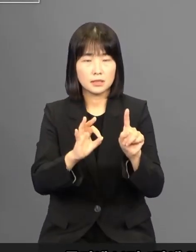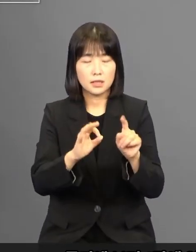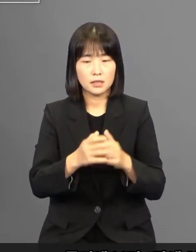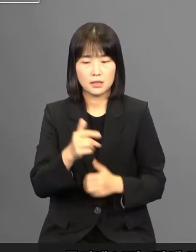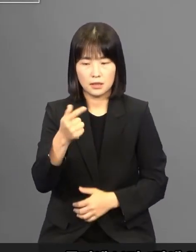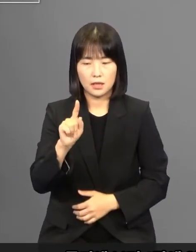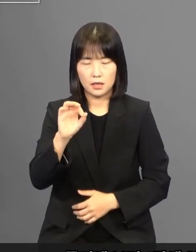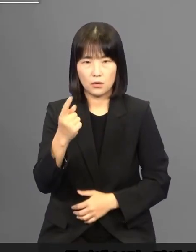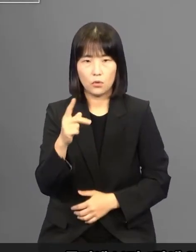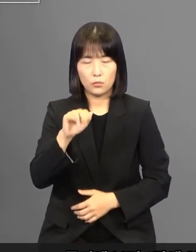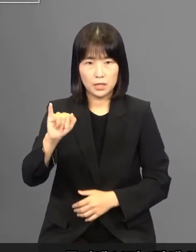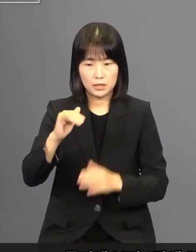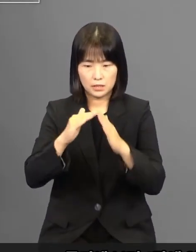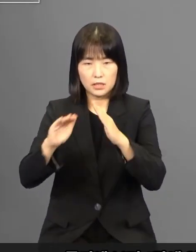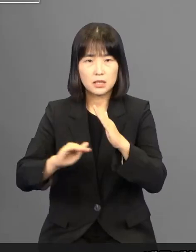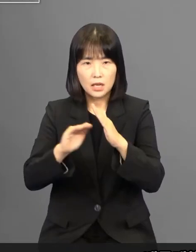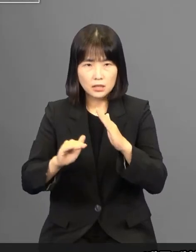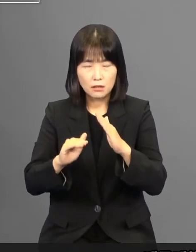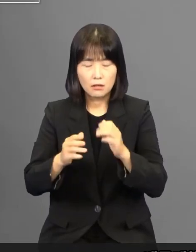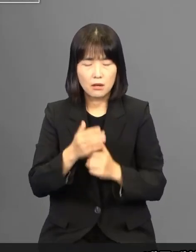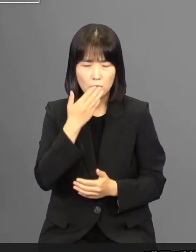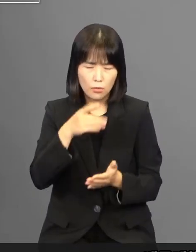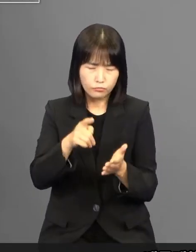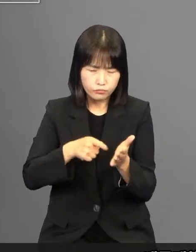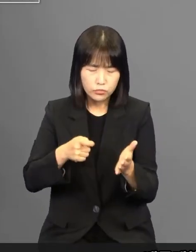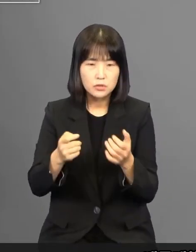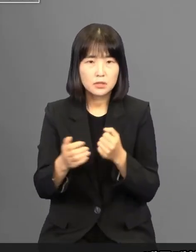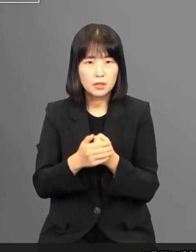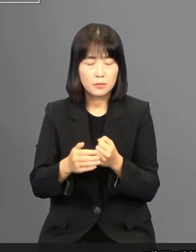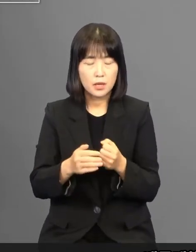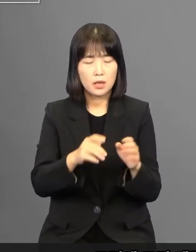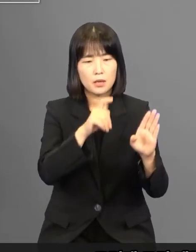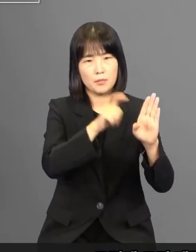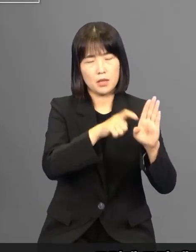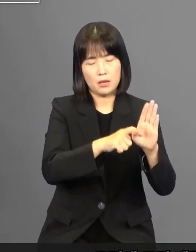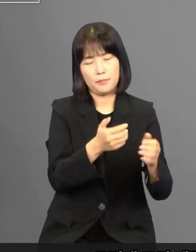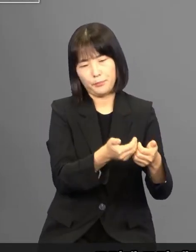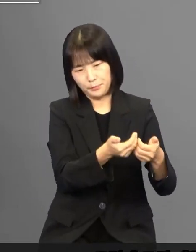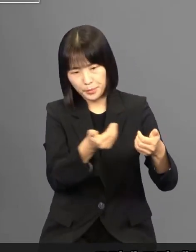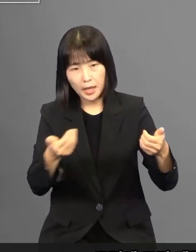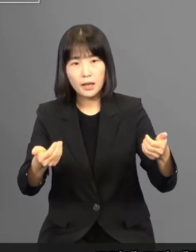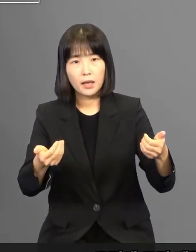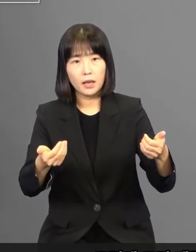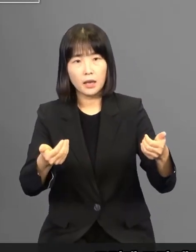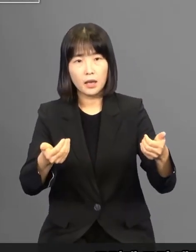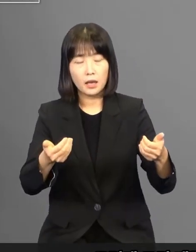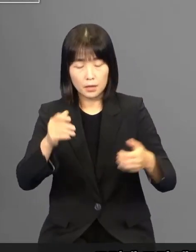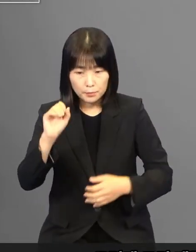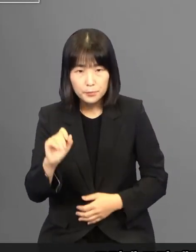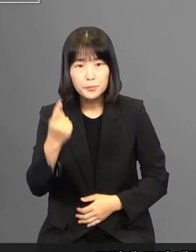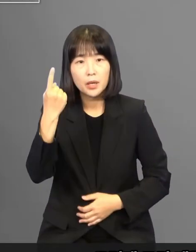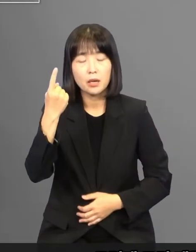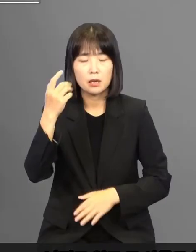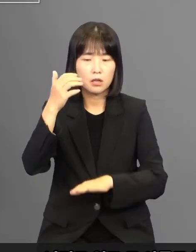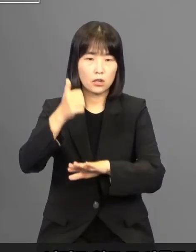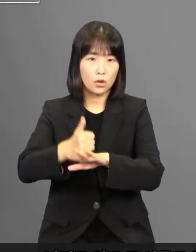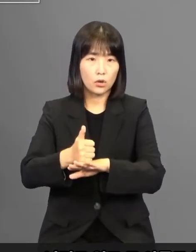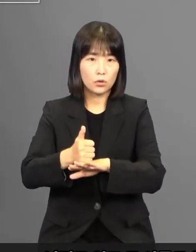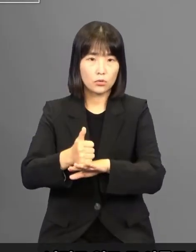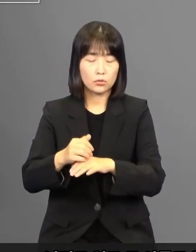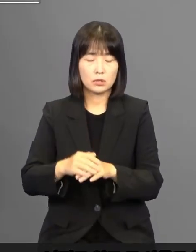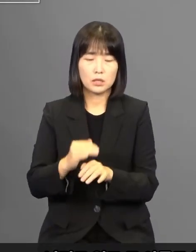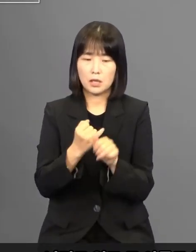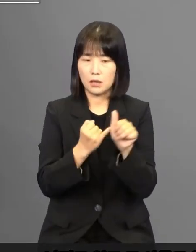나오미 가정의 이 흉년 때문에 이 베들레헴을 떠나게 됩니다. 근데 그것 때문에 결국에는 모압 땅에서